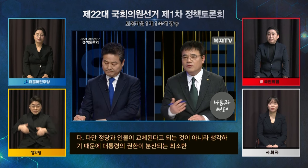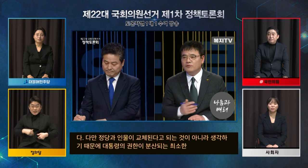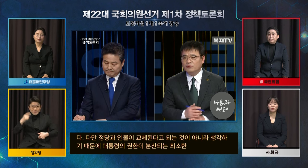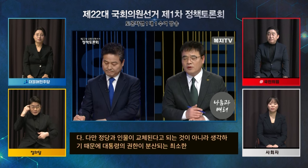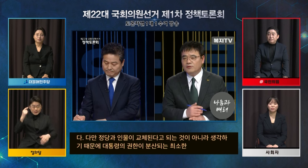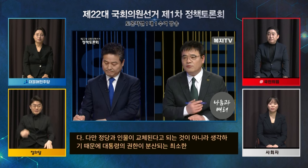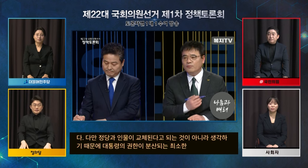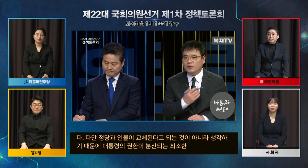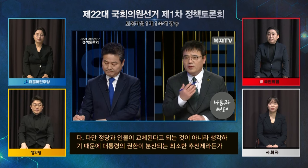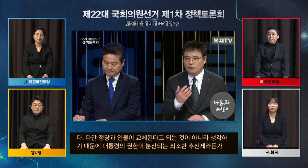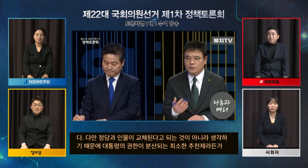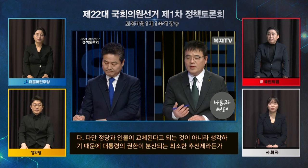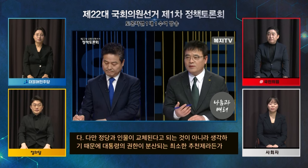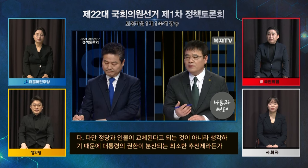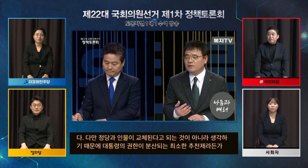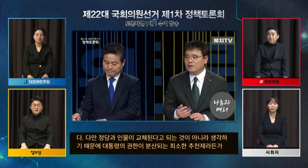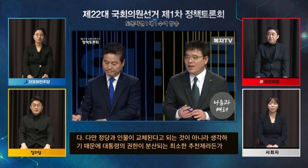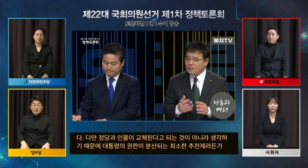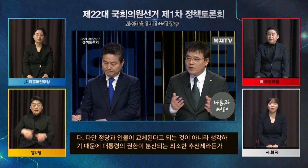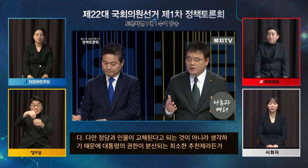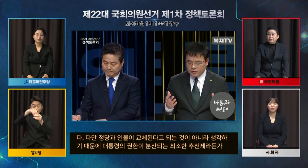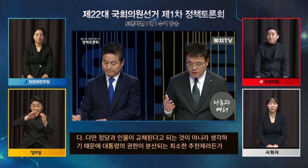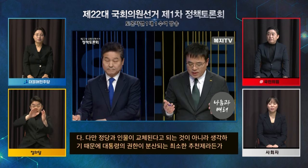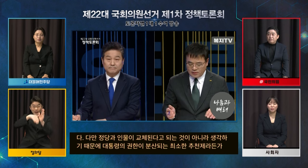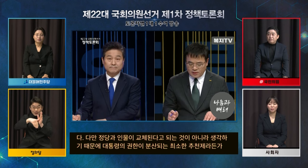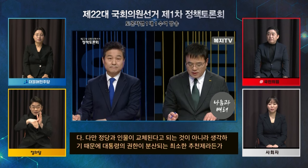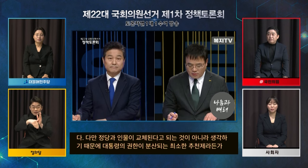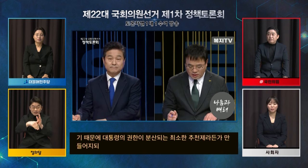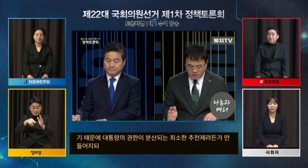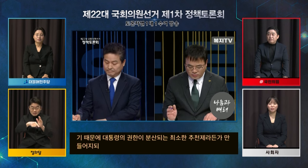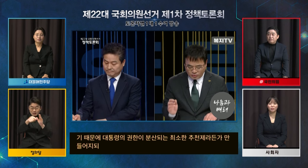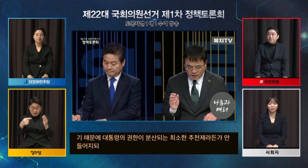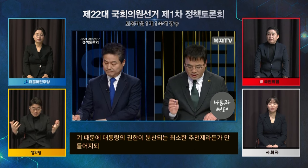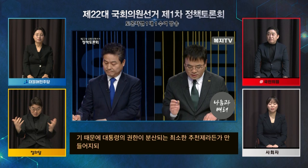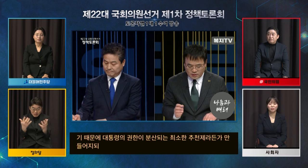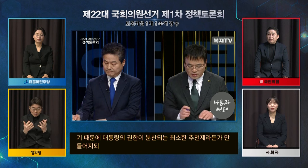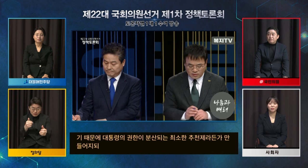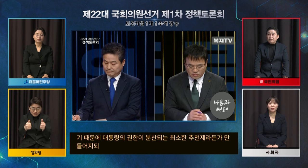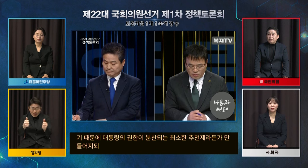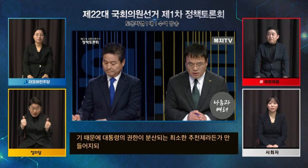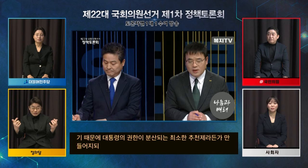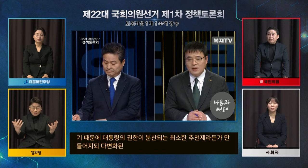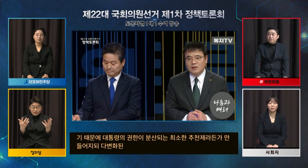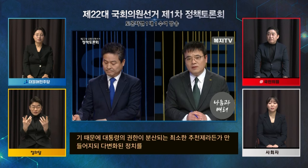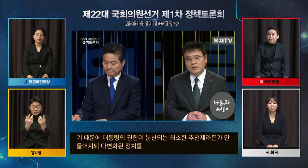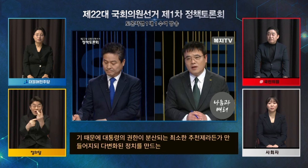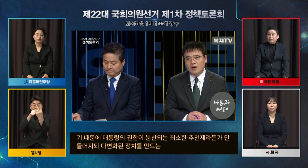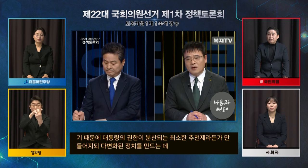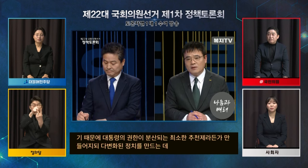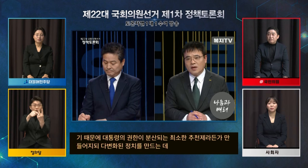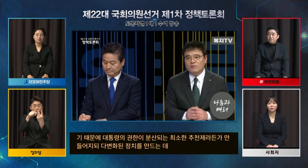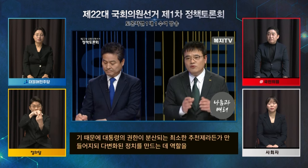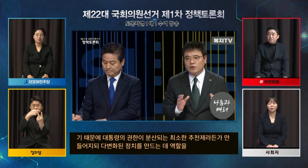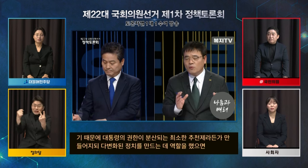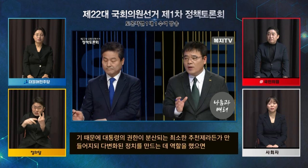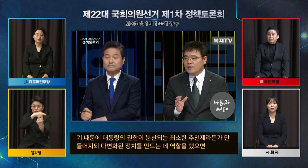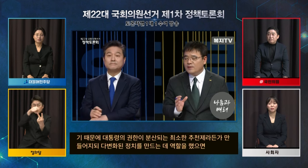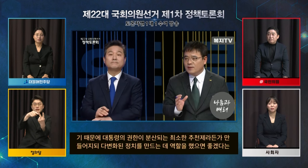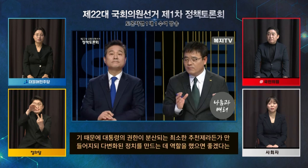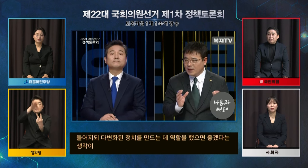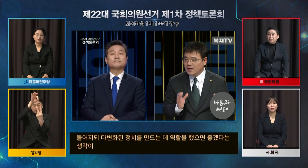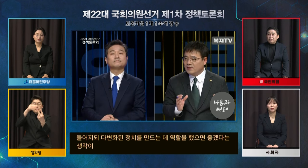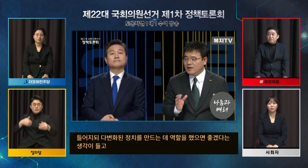선거에서의 결선 투표제의 도입 같은 다변화된 정치를 만들어가는 데 역할을 했으면 좋겠다 이런 생각이 들고요. 특히나 대의민주의